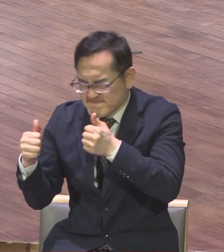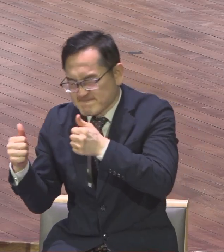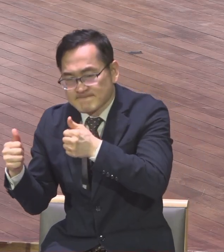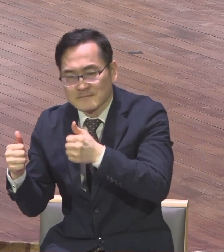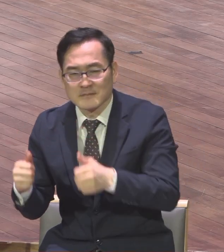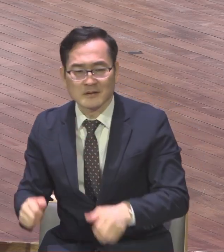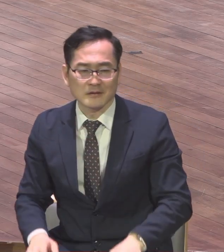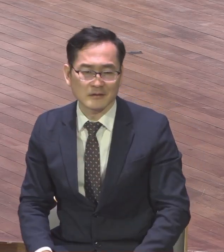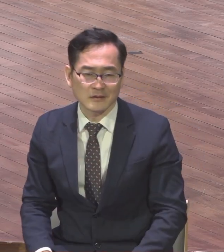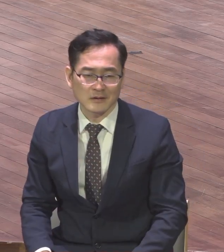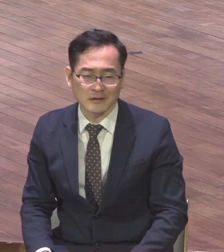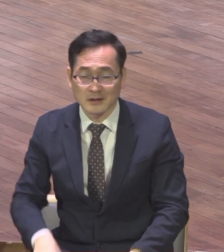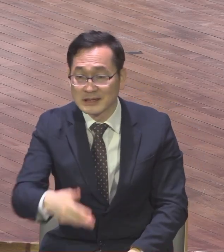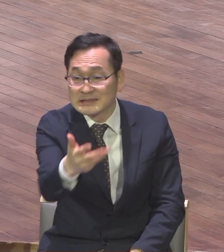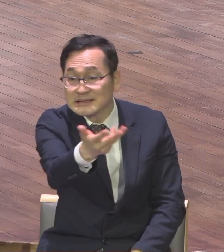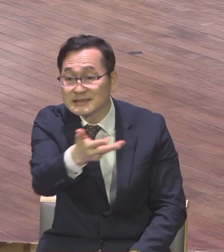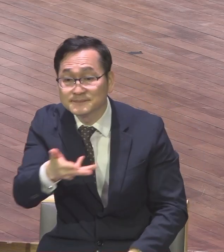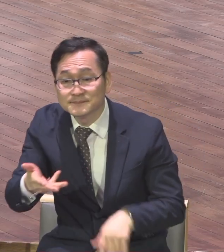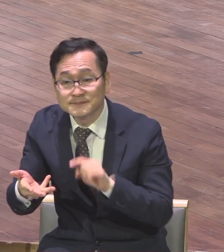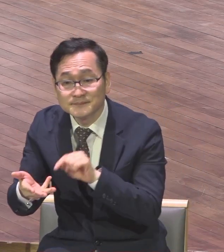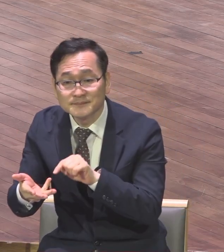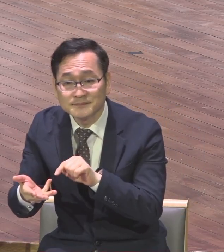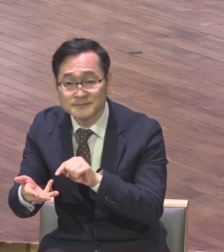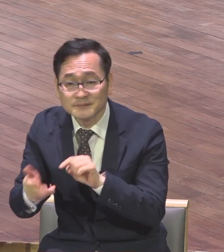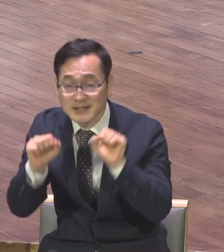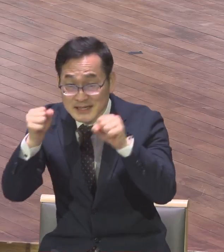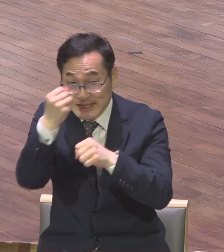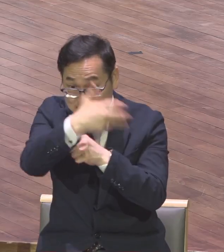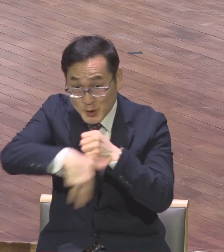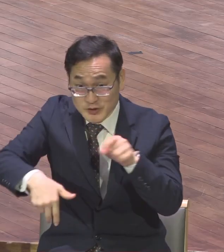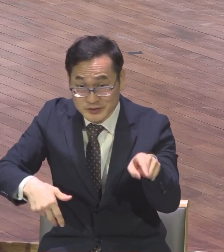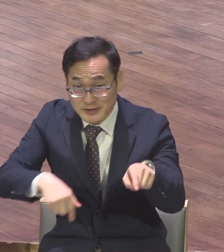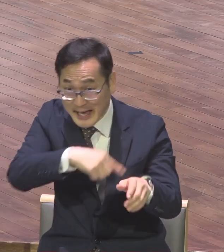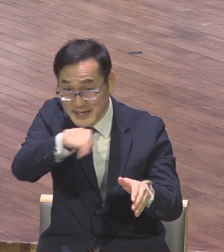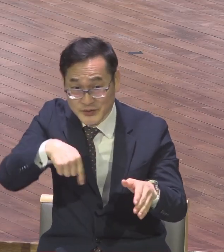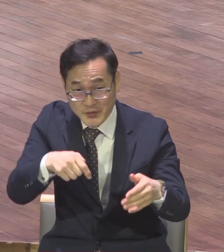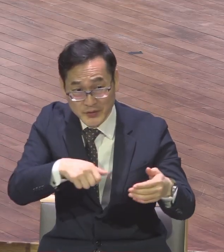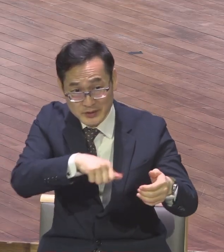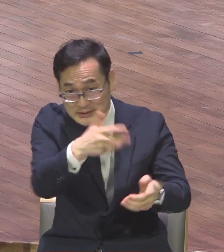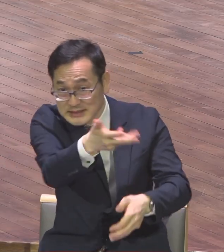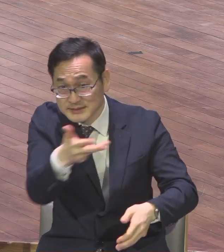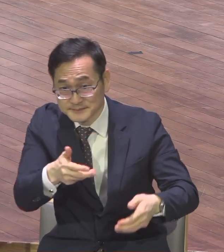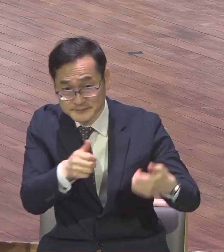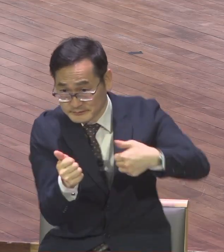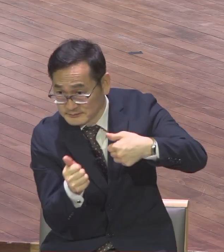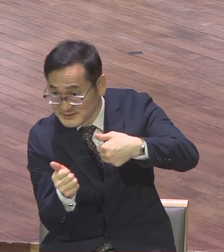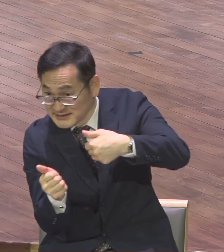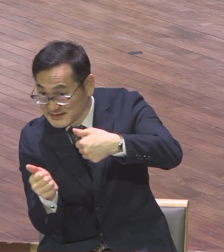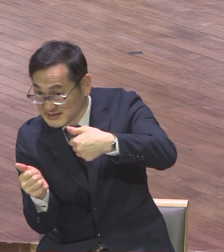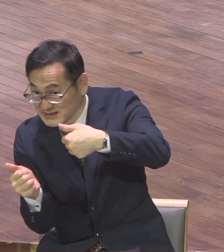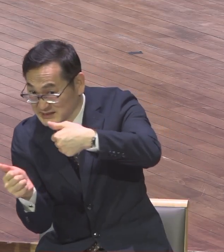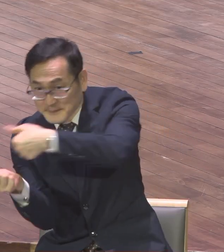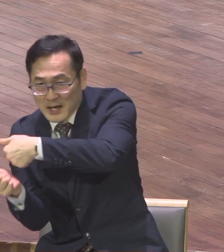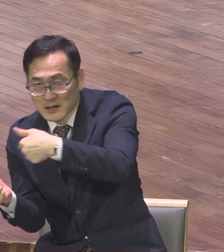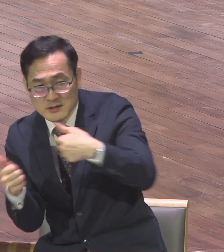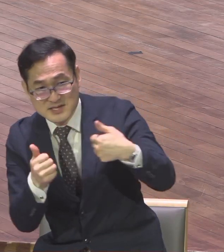보이지 않는 수싸움이 이 스포츠 경기에서 아주 많이 일어나고 있어요.